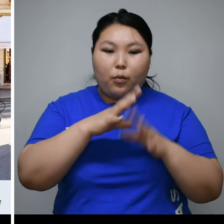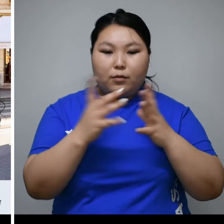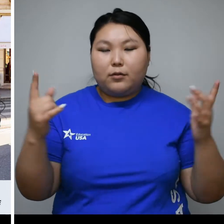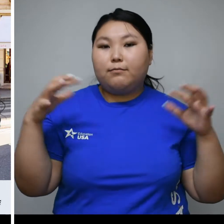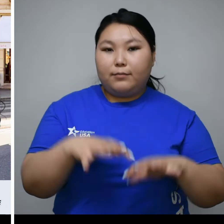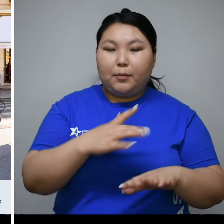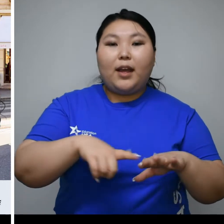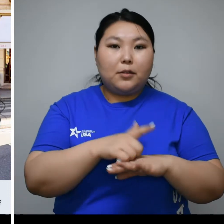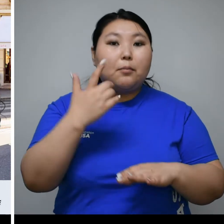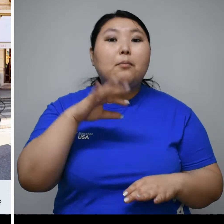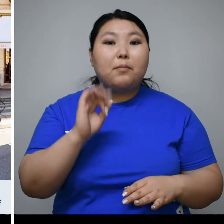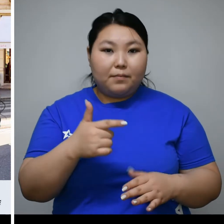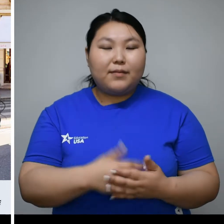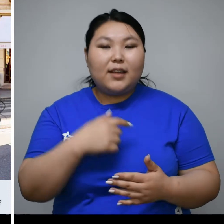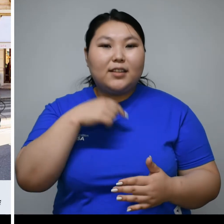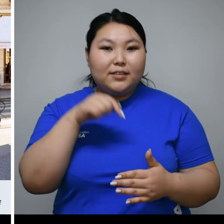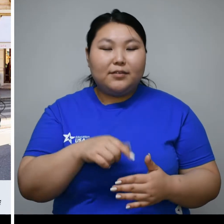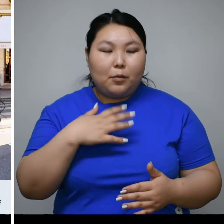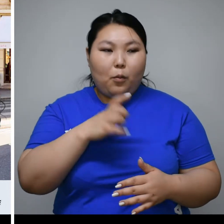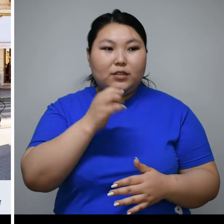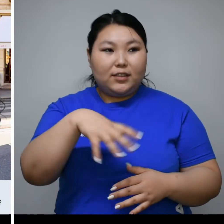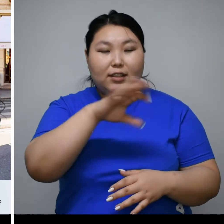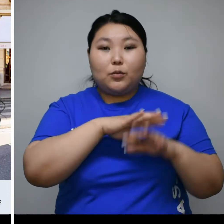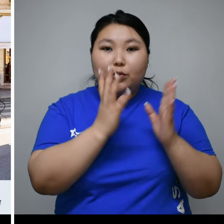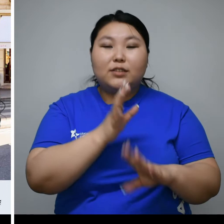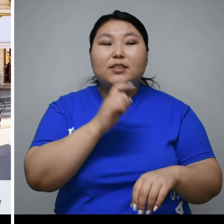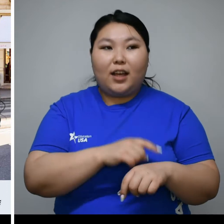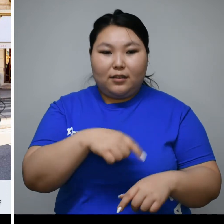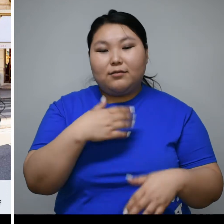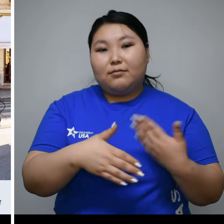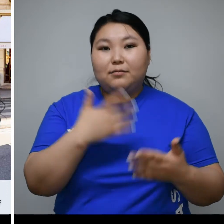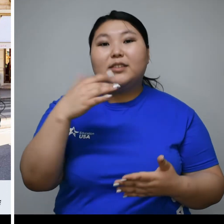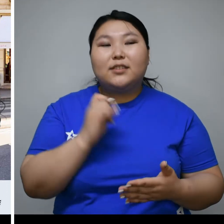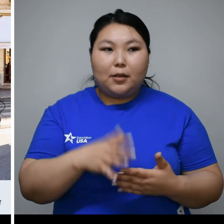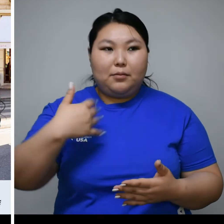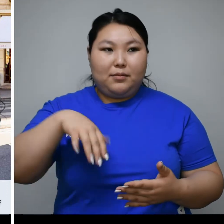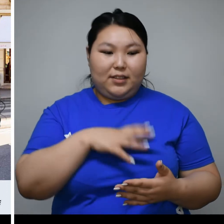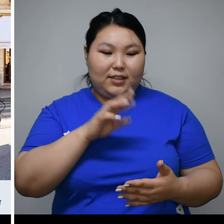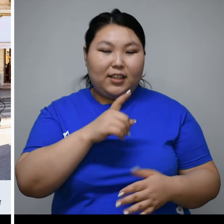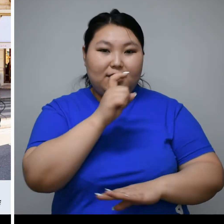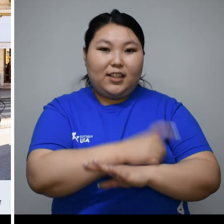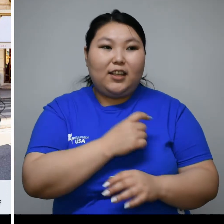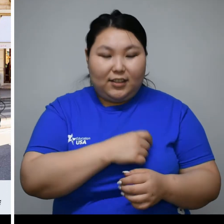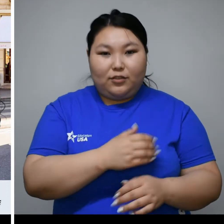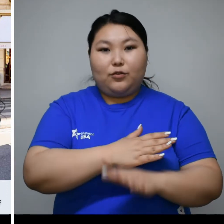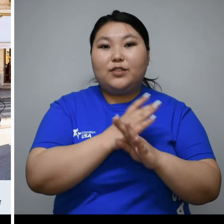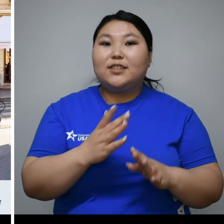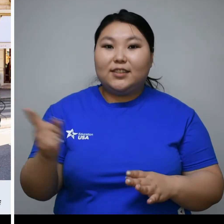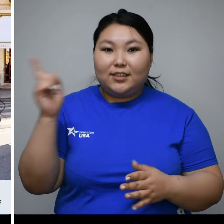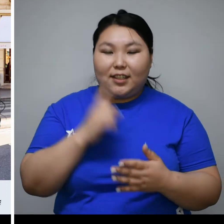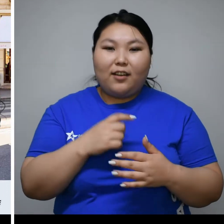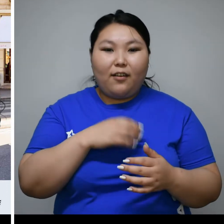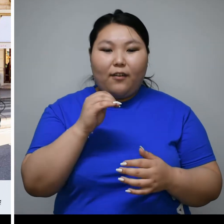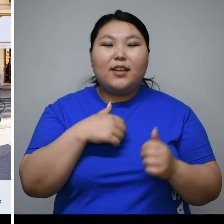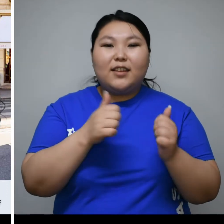нэг доор төвлөрсөн тийм газар байдаг байсан. Тэгээд ерөнхийдөө бусад бүх цагаа тэнд л өнгөрүүлдэг байсан. Бид нар яг ингээд хичээлээ таарч ирчихээл